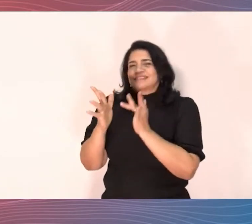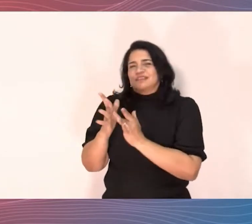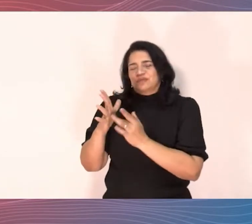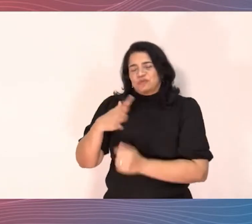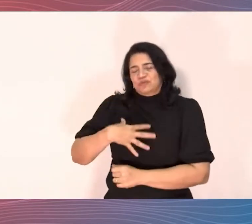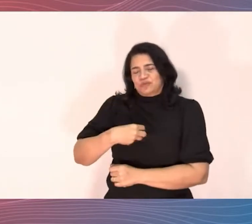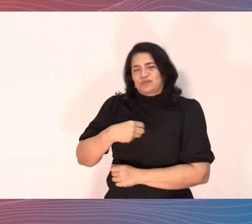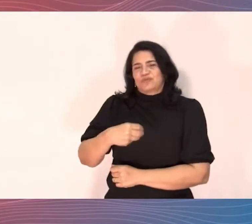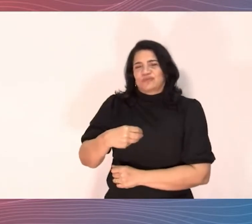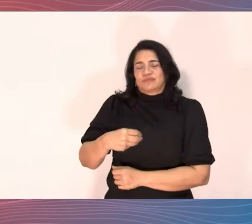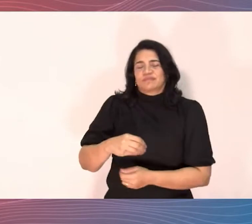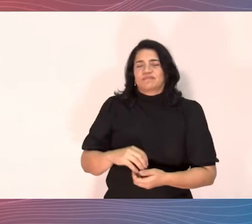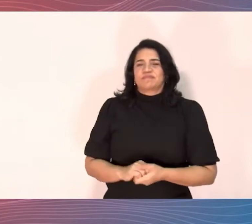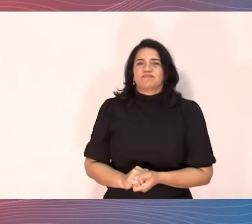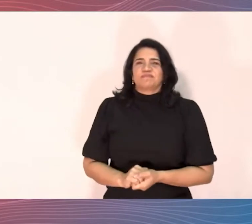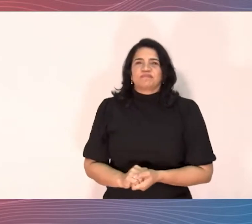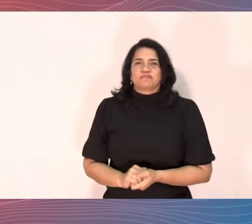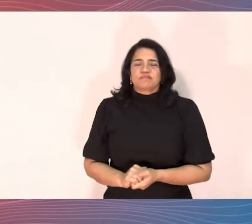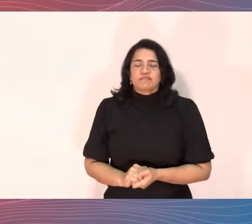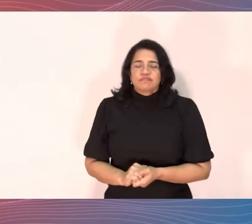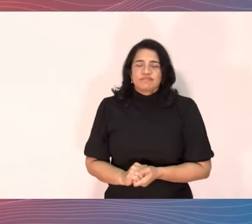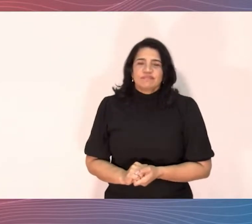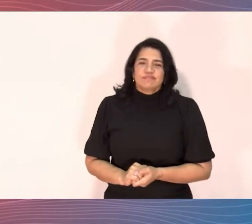para que o mundo creia que tu me enviaste.